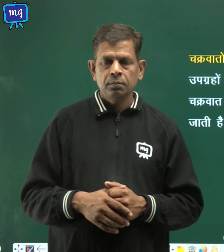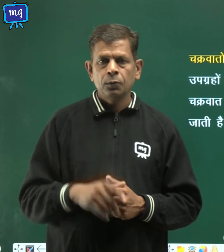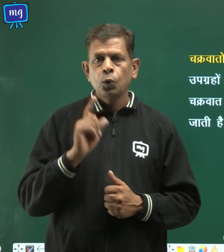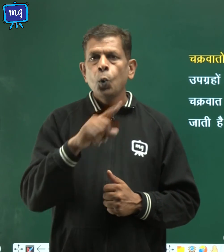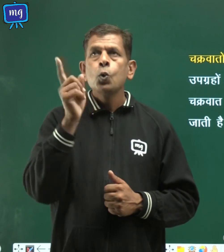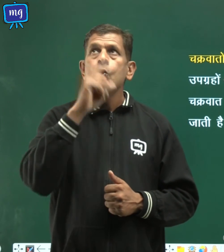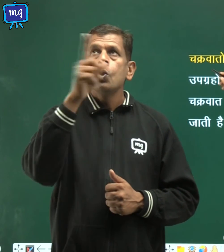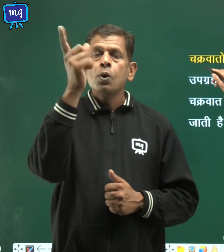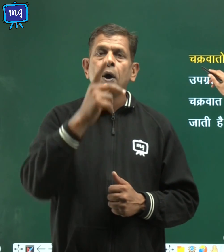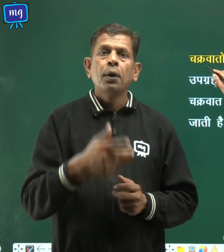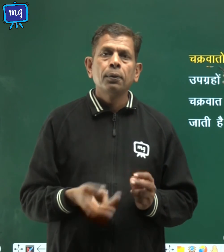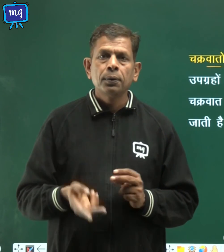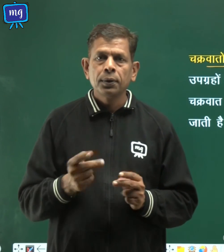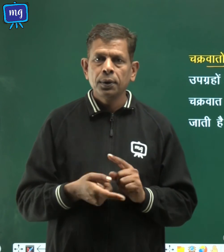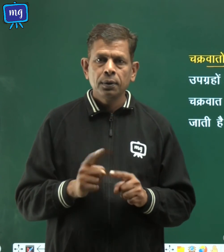चक्रवातों की